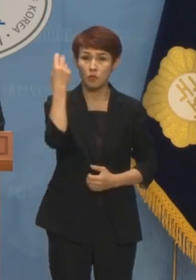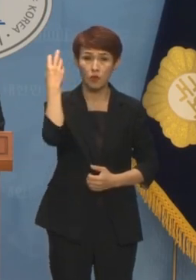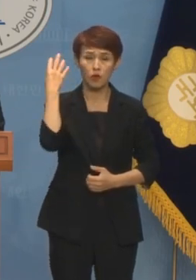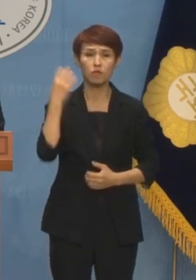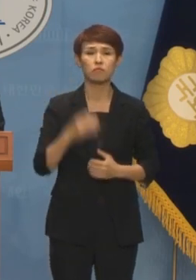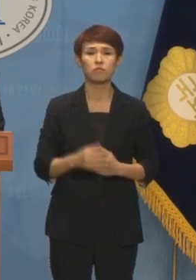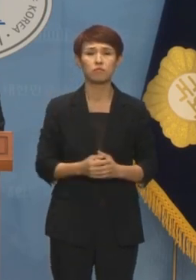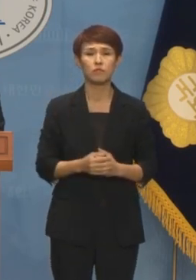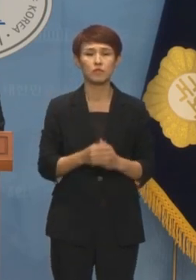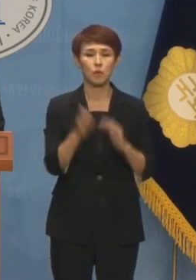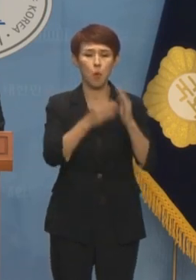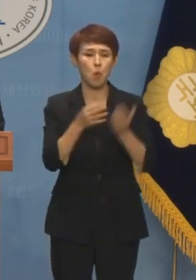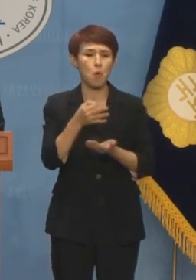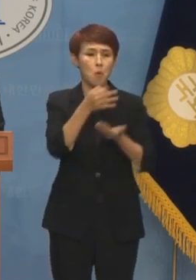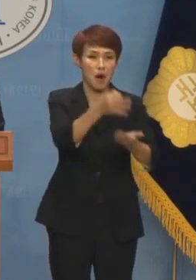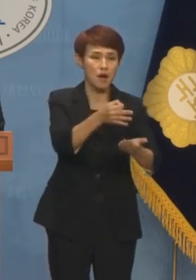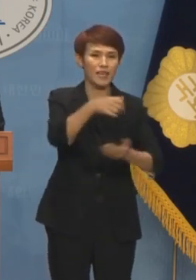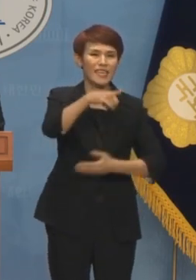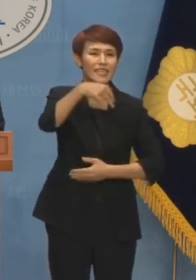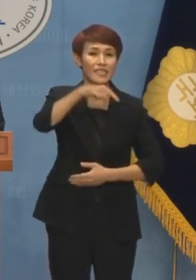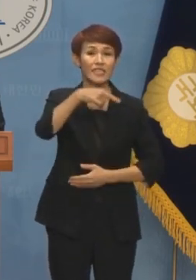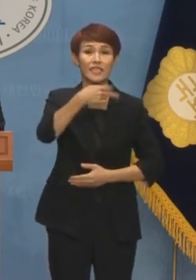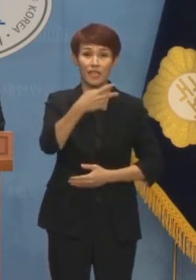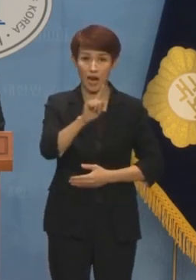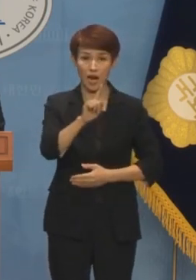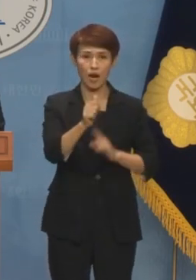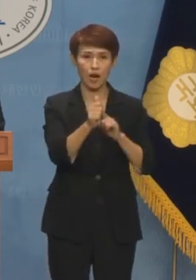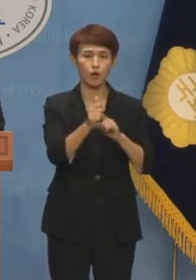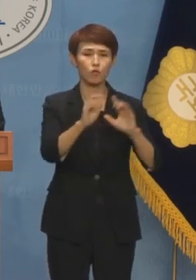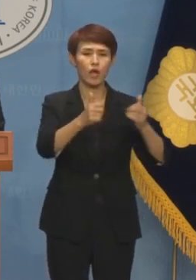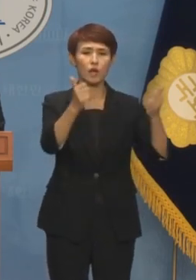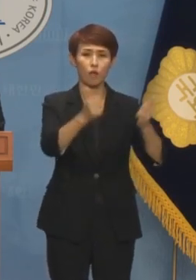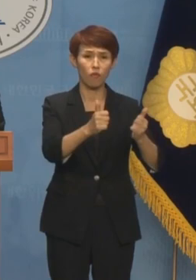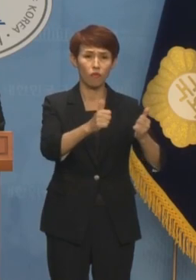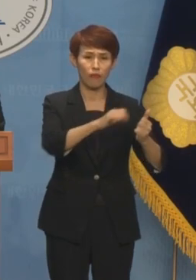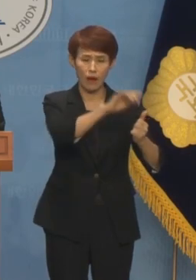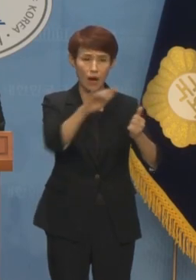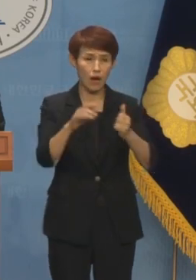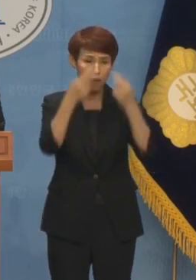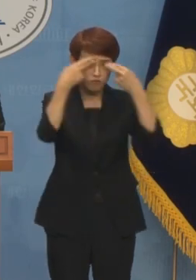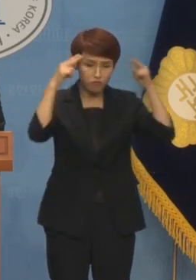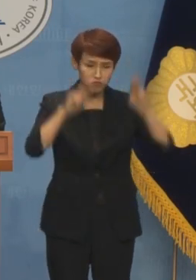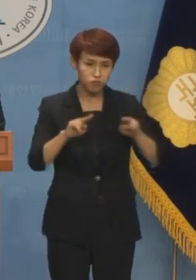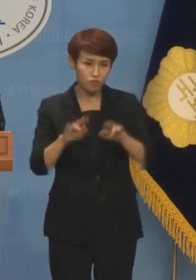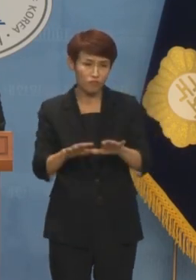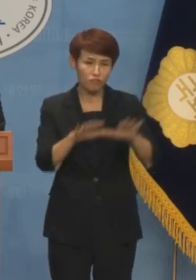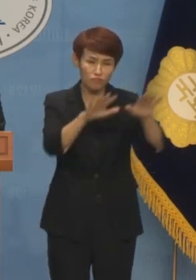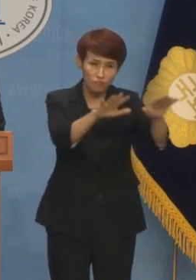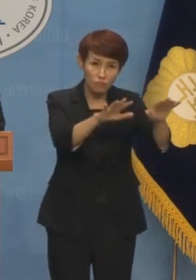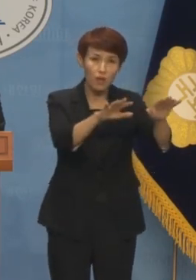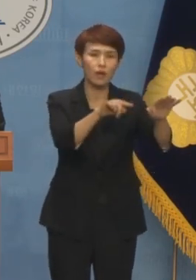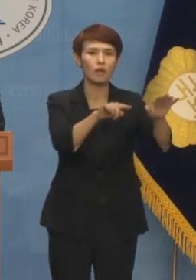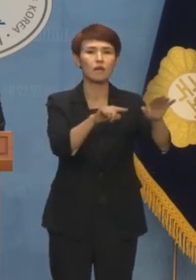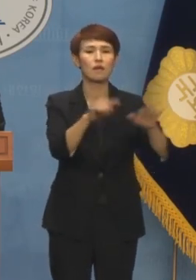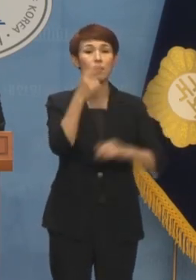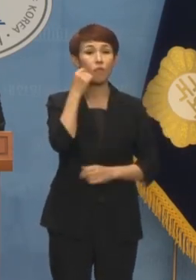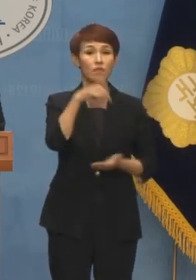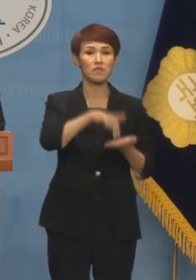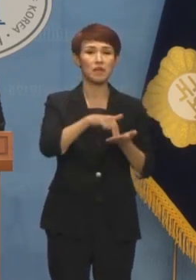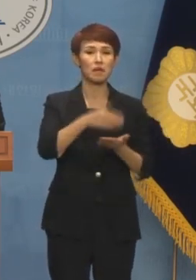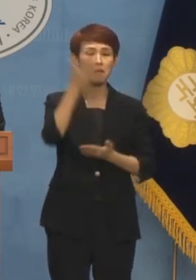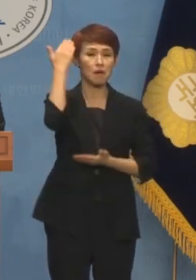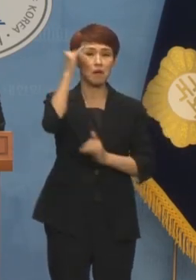공무를 복납한 기시다 총리에 이어 국회의원, 정부 강요까지 신사를 참배한 것은 일본이 과거사에 대해